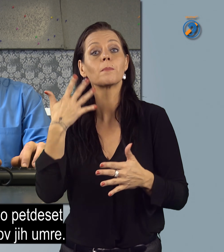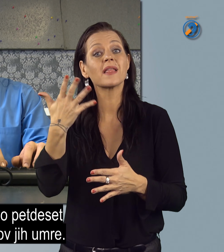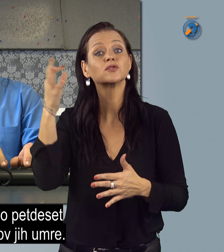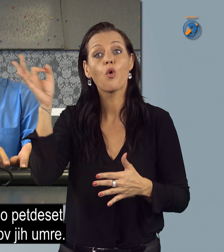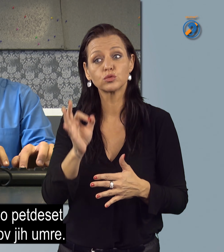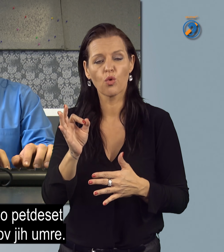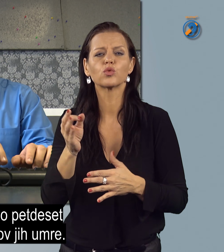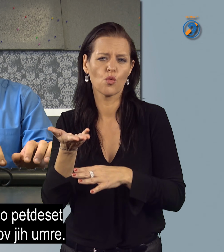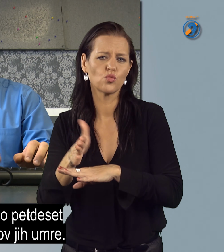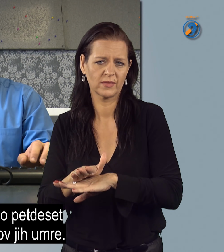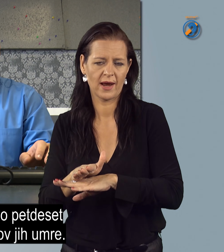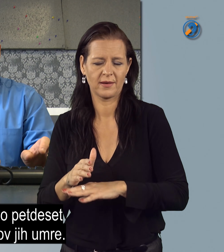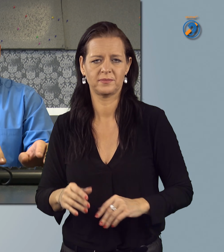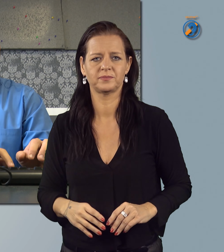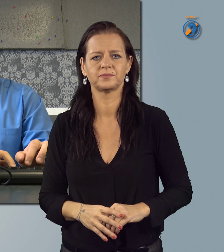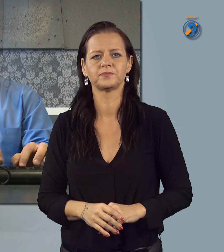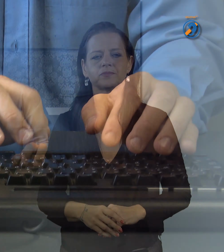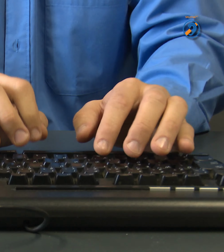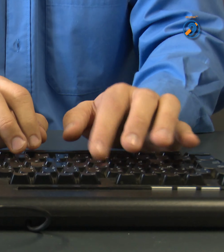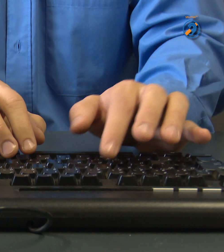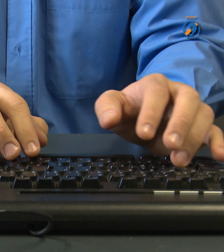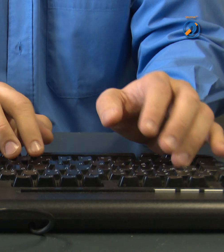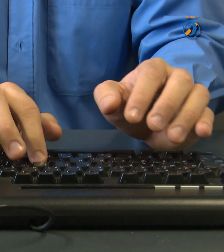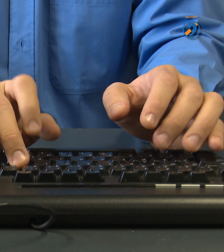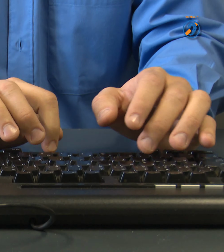Približno 50% jih umre.